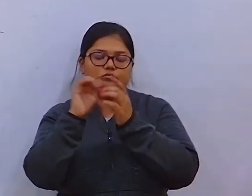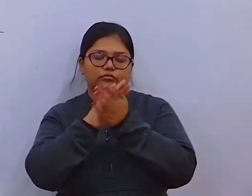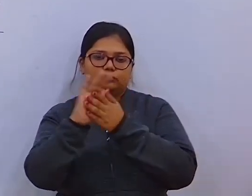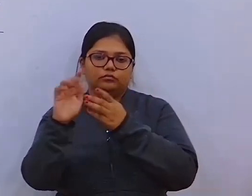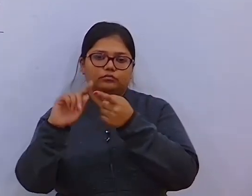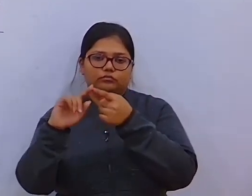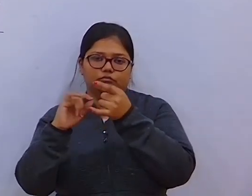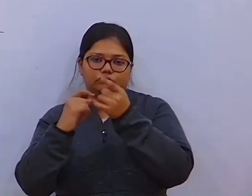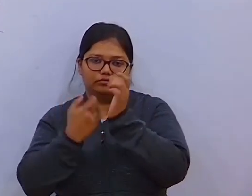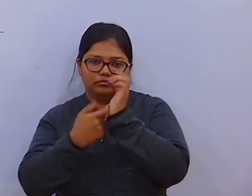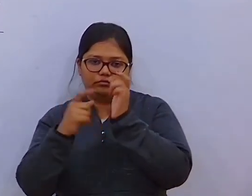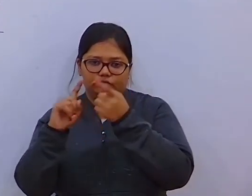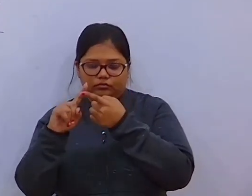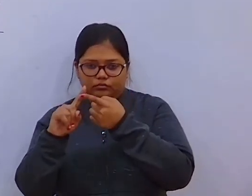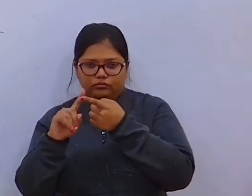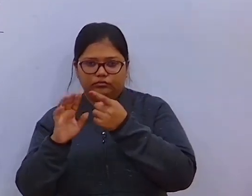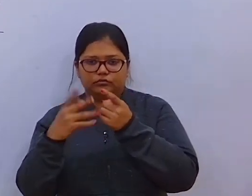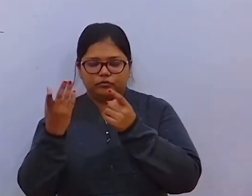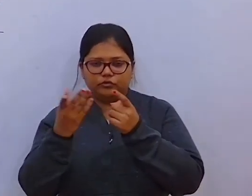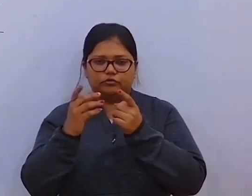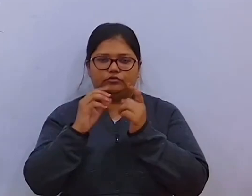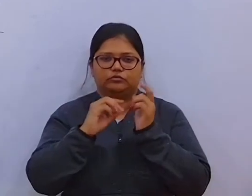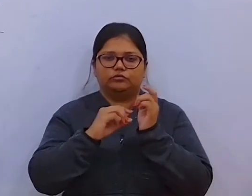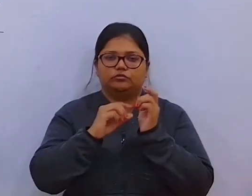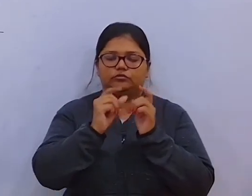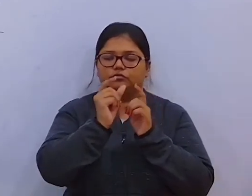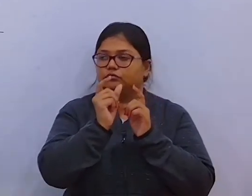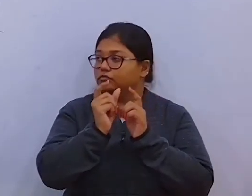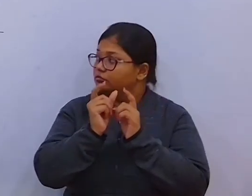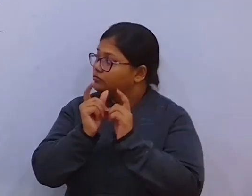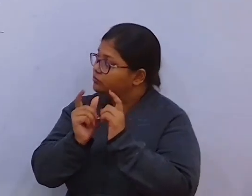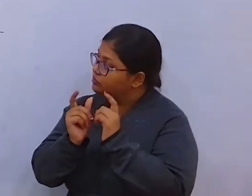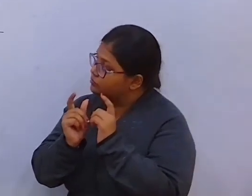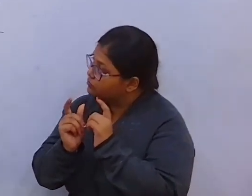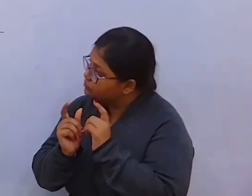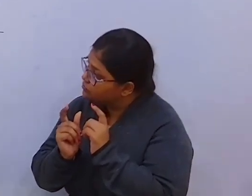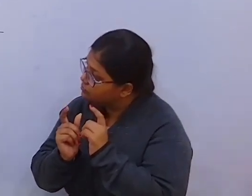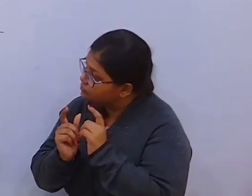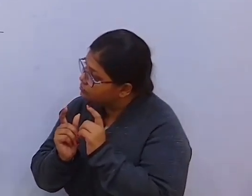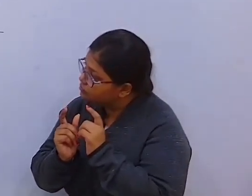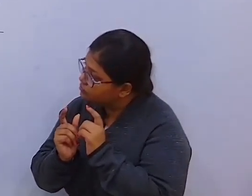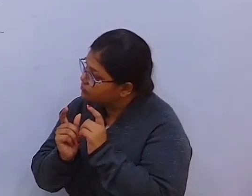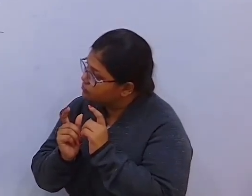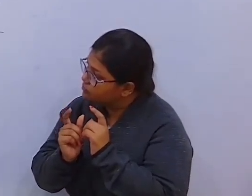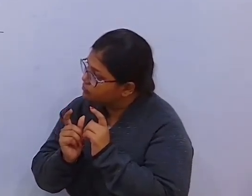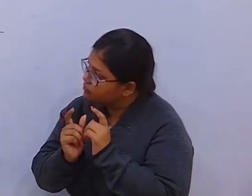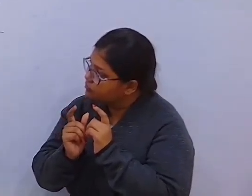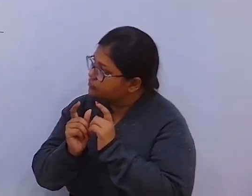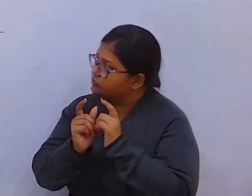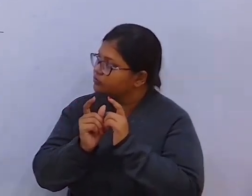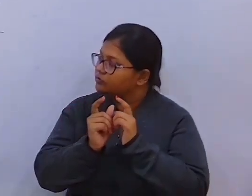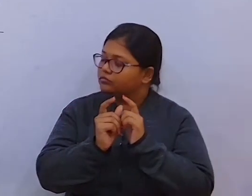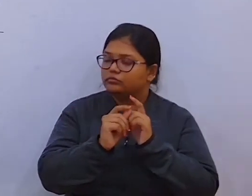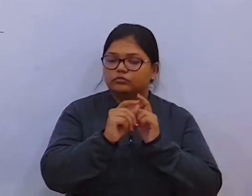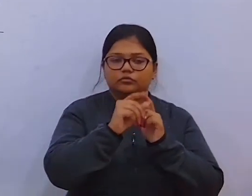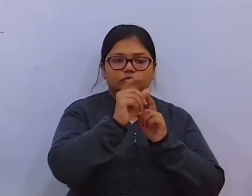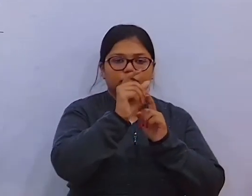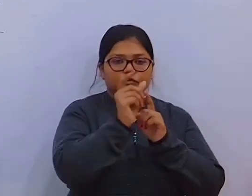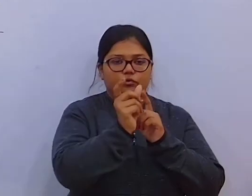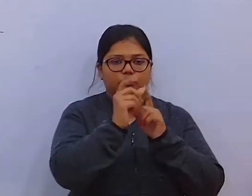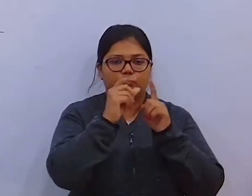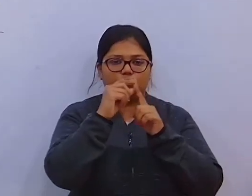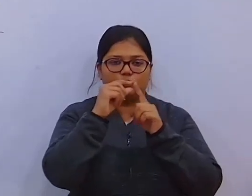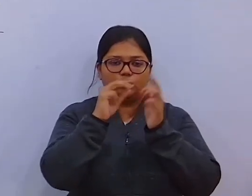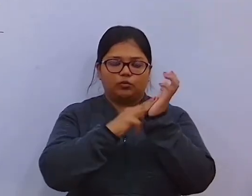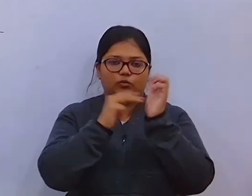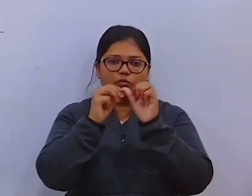ठीक, समझ में आया क्या, अभी ये ऊपर वाला एरिया हो गया। ठीक है, उत्तरी गोलार्ध हो गया, तो उत्तरी ध्रुव